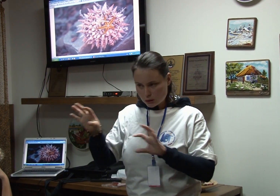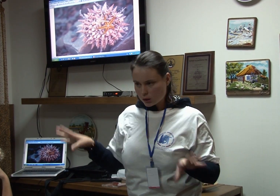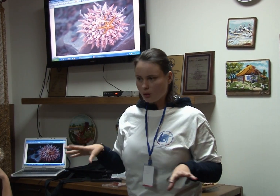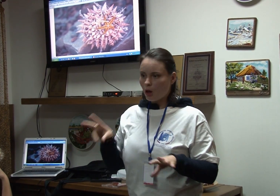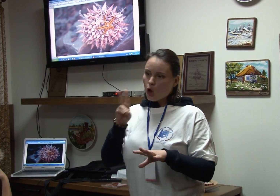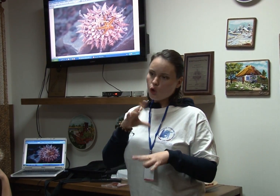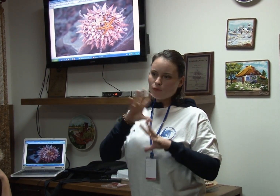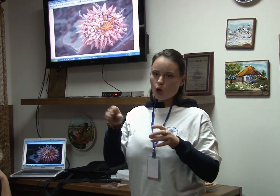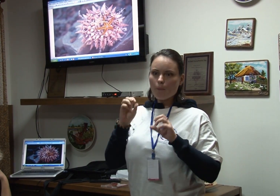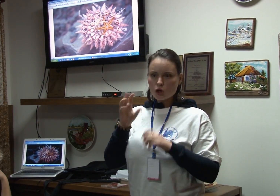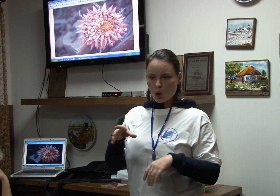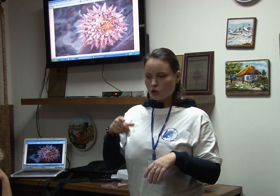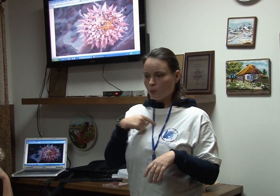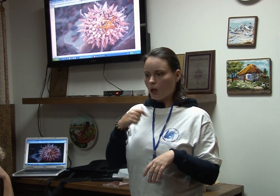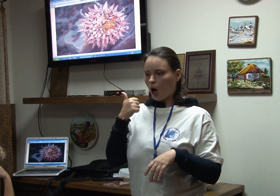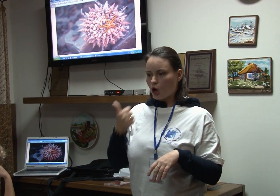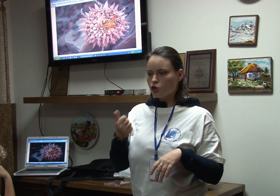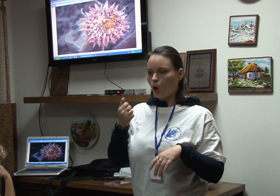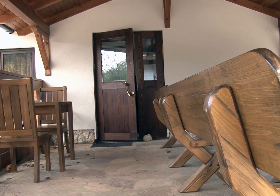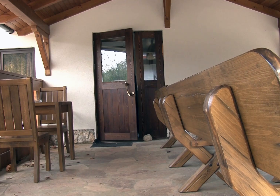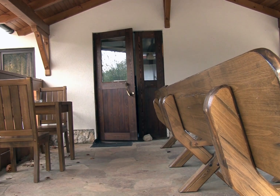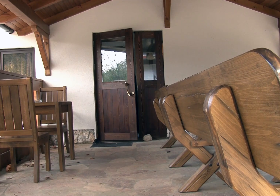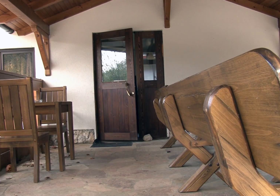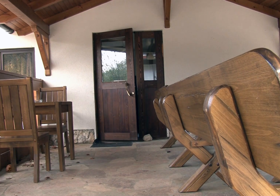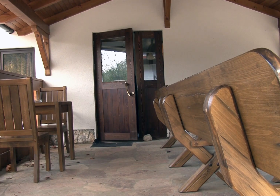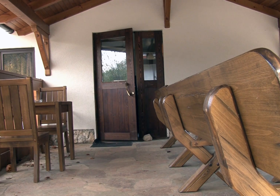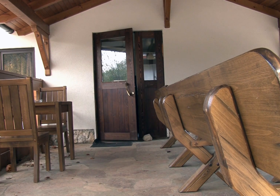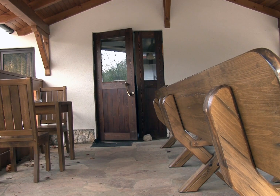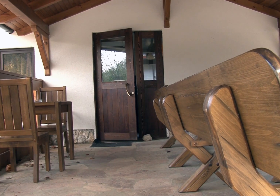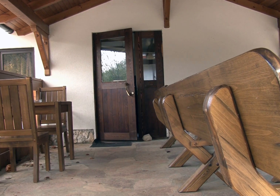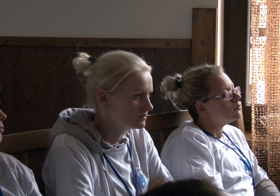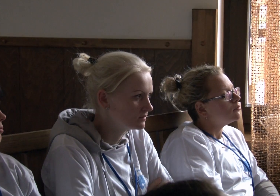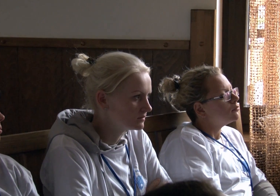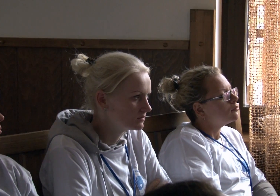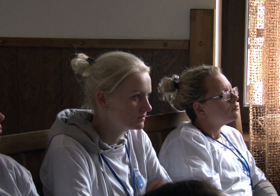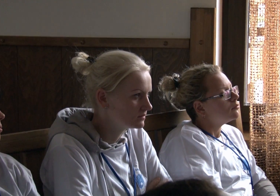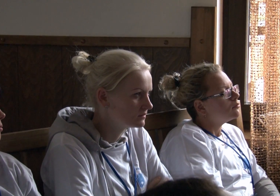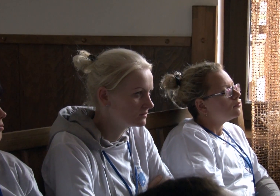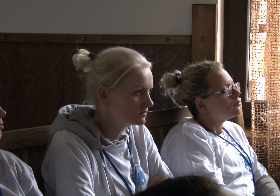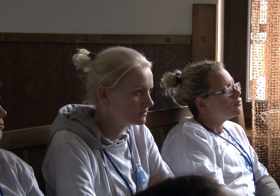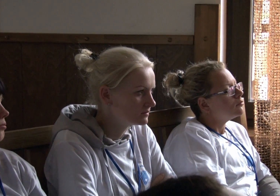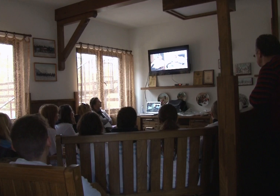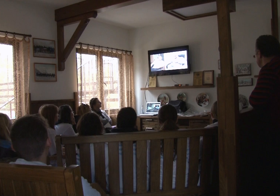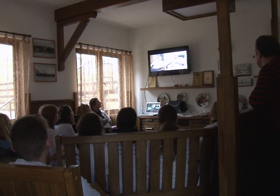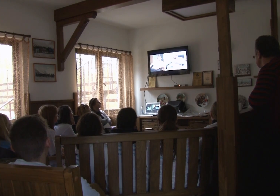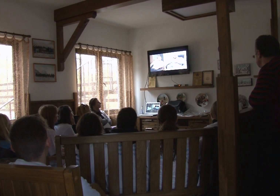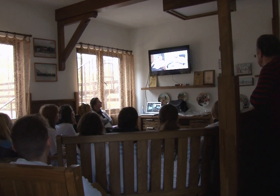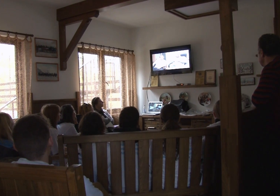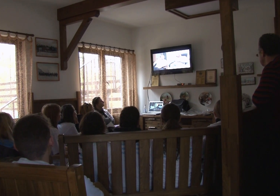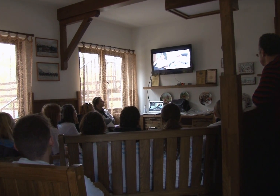информацию. Ну все, пошло, все у меня хорошо. Если не ошибаюсь, в 2002 году активную роль в нем сыграл Веселов, Шмелев и Ива.